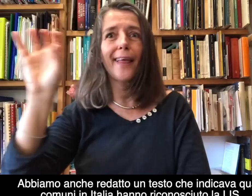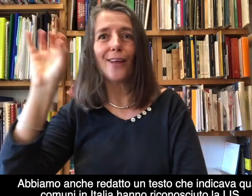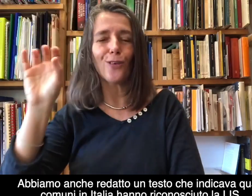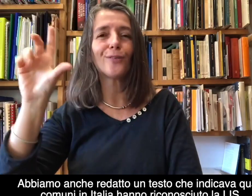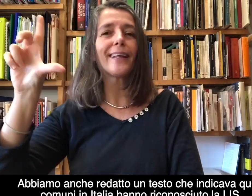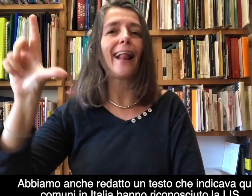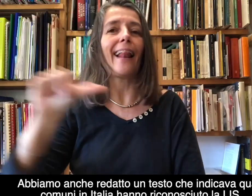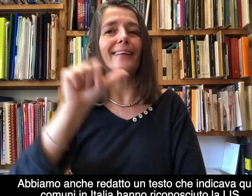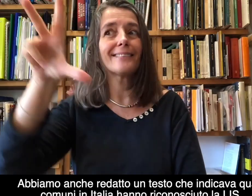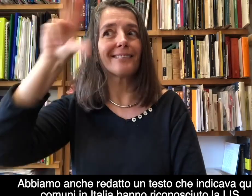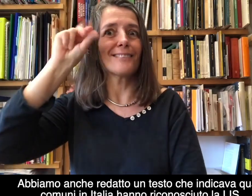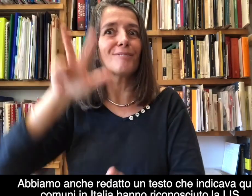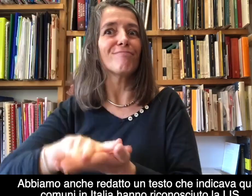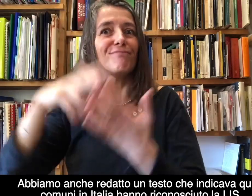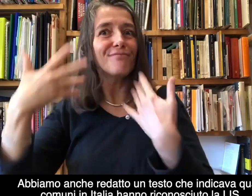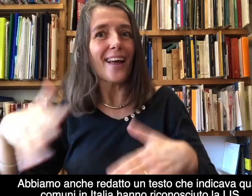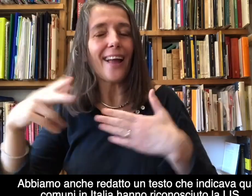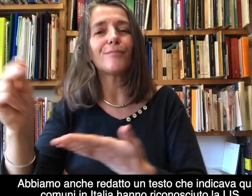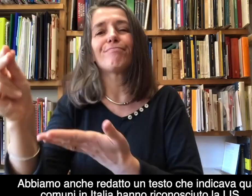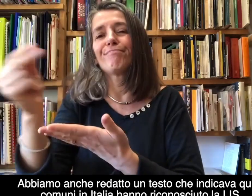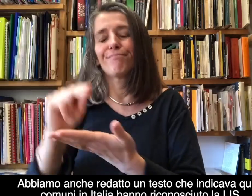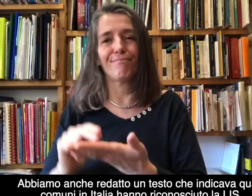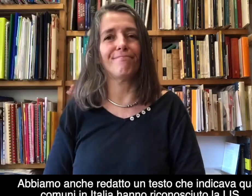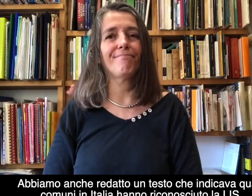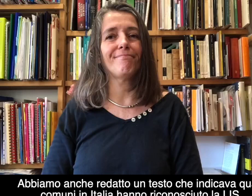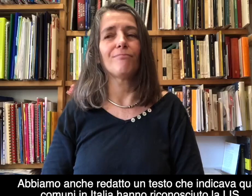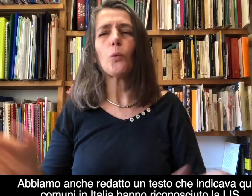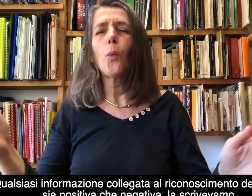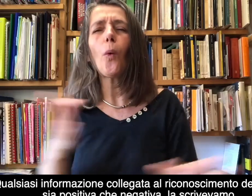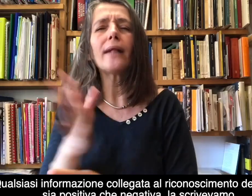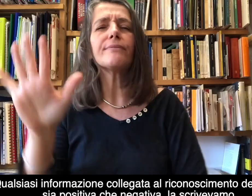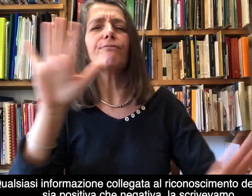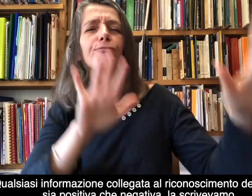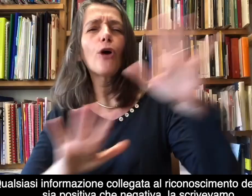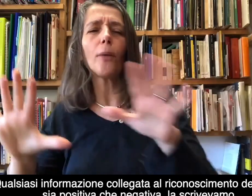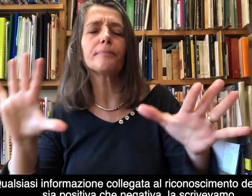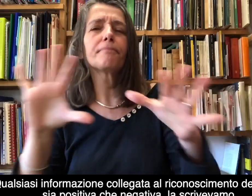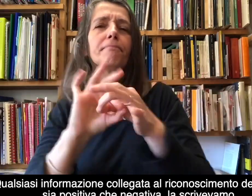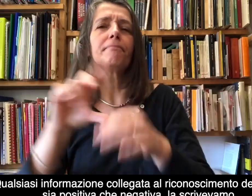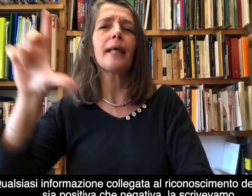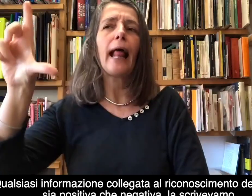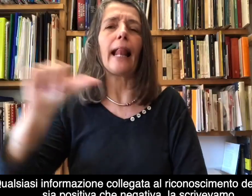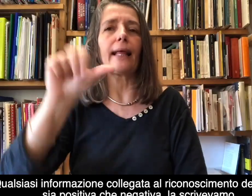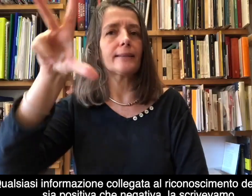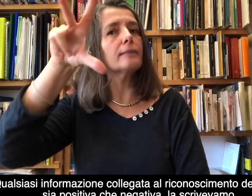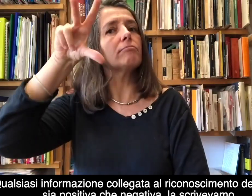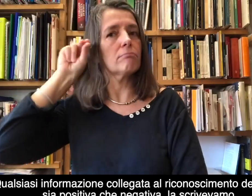che indicava quali comuni in italia hanno riconosciuto la lis qualsiasi informazione collegata al riconoscimento della